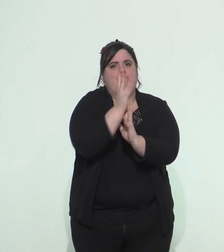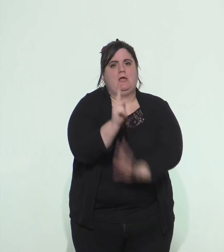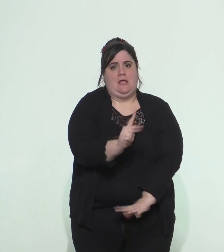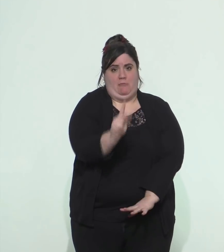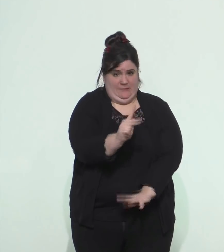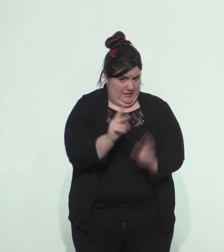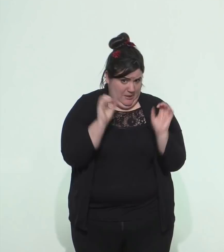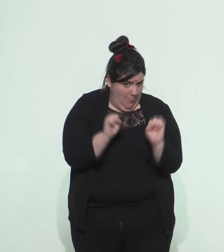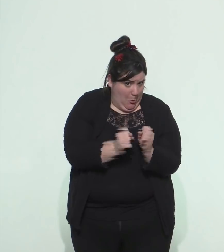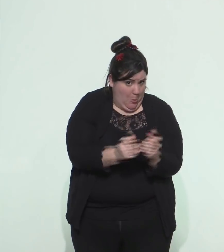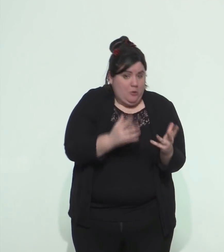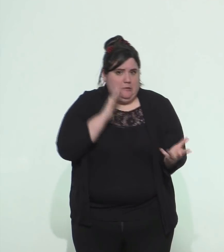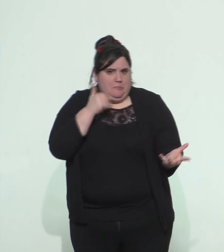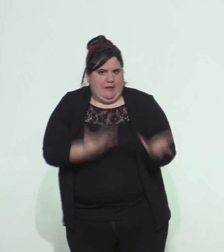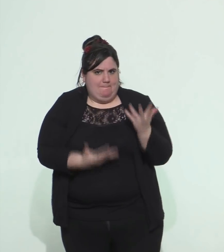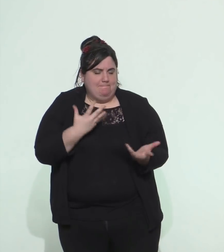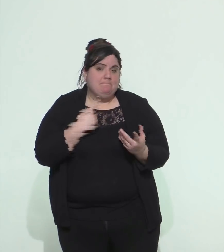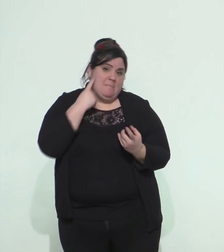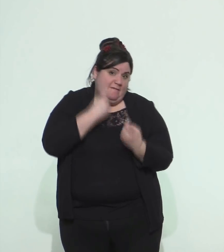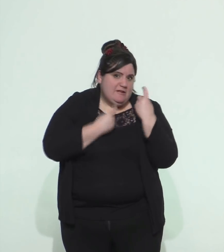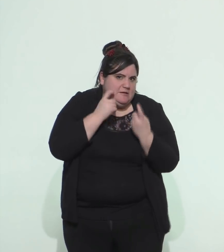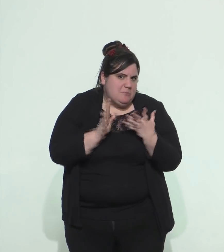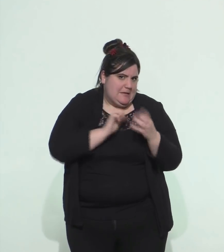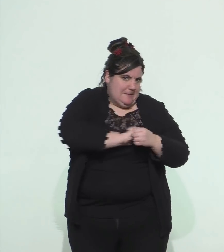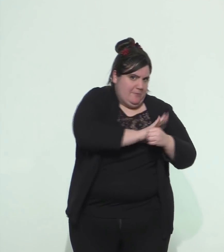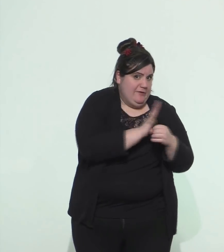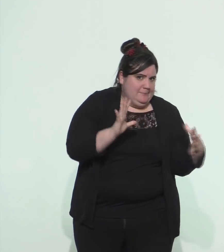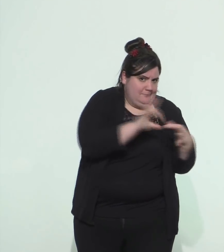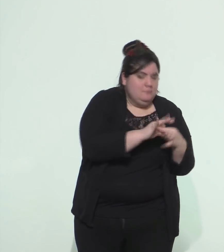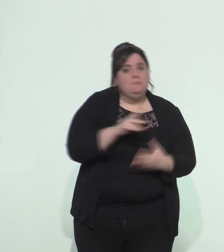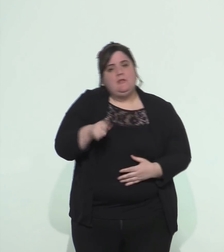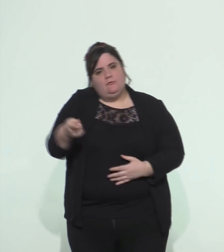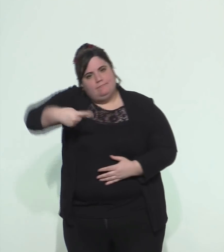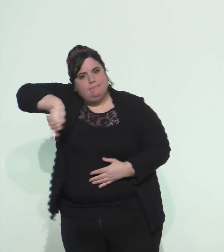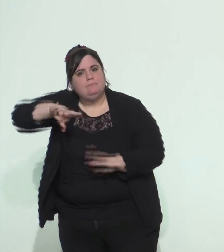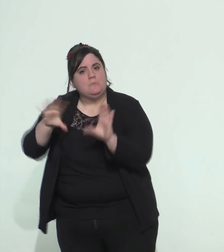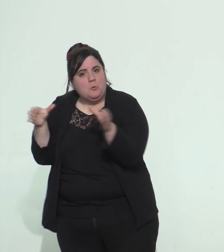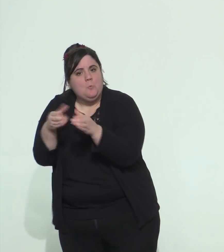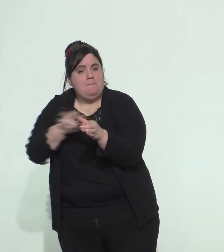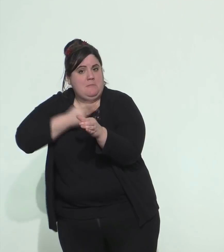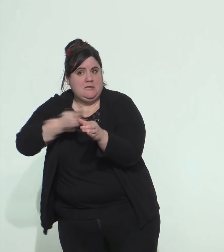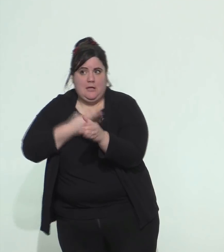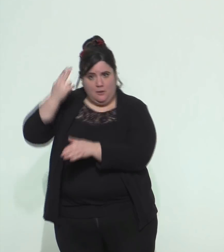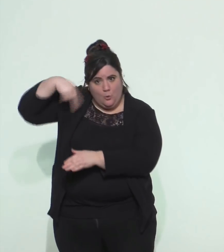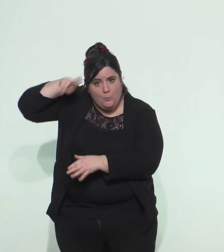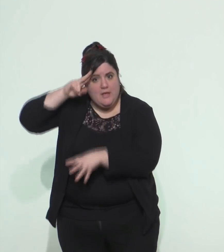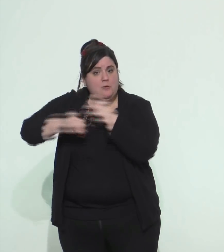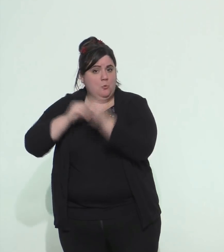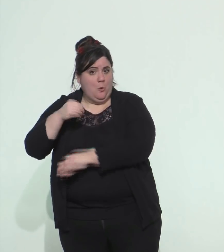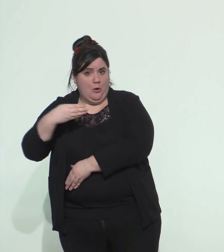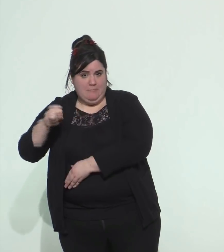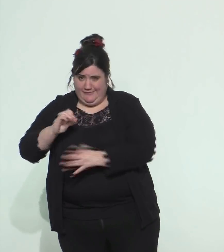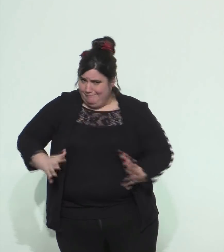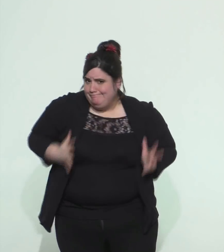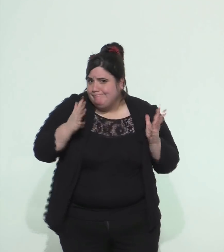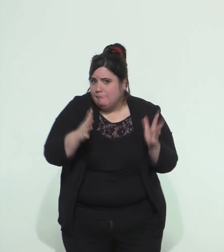communauté scientifique pédiatrique européenne est mobilisée, l'Organisation mondiale de la santé est mobilisée aussi, et les pédiatres échangent actuellement pour savoir s'ils